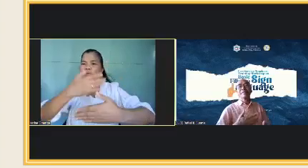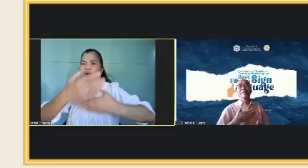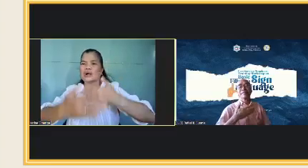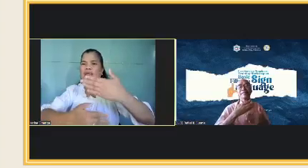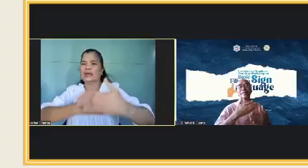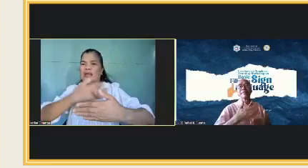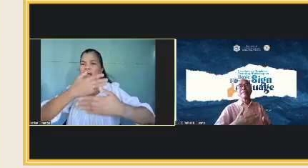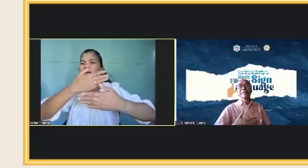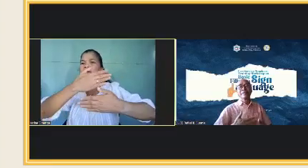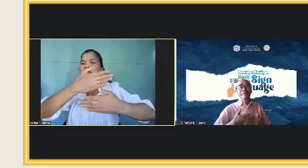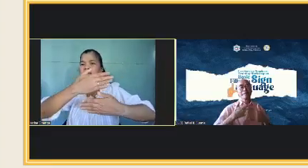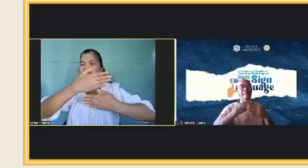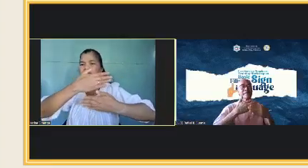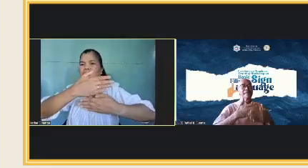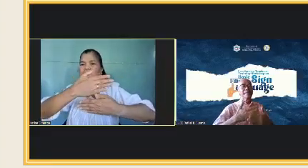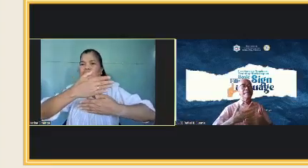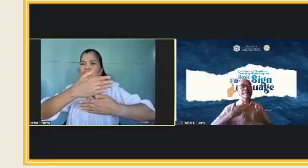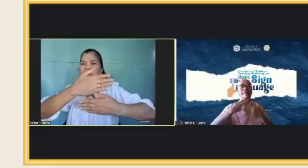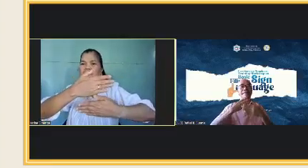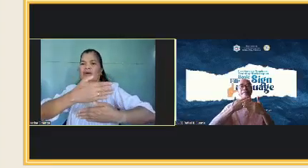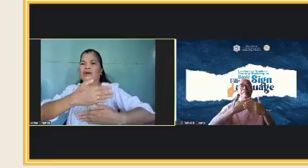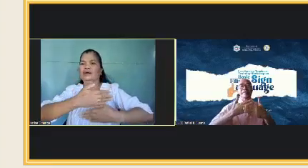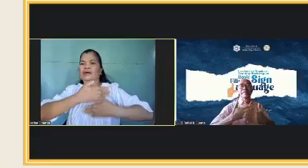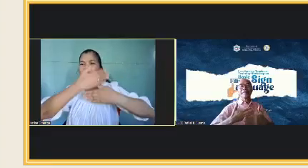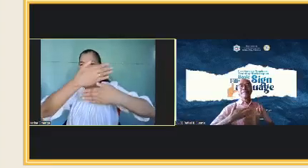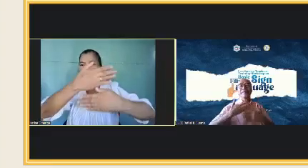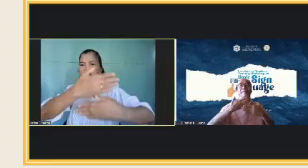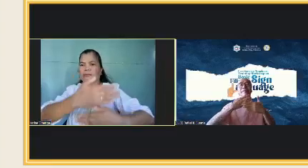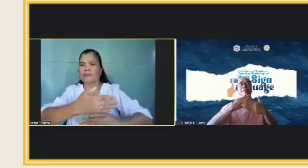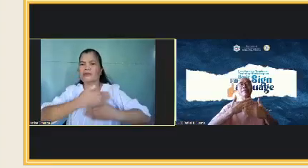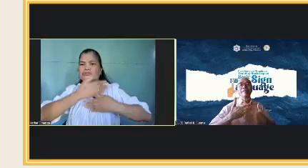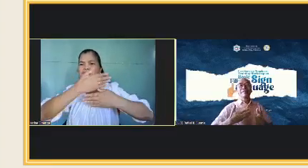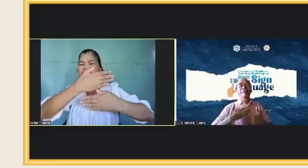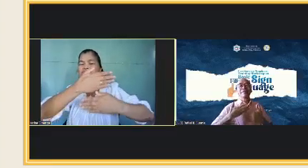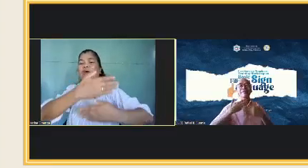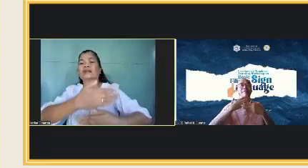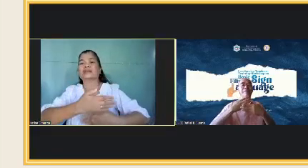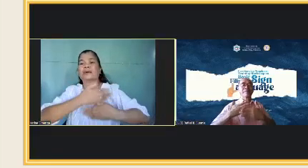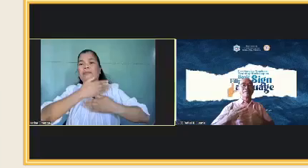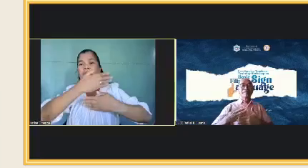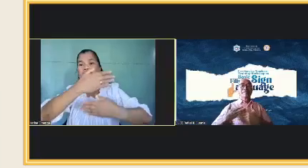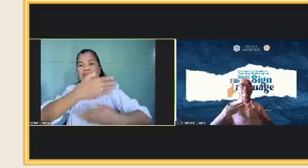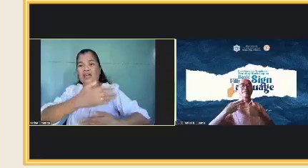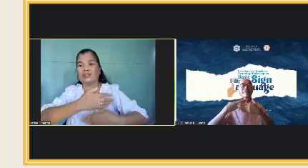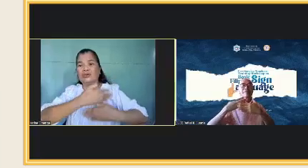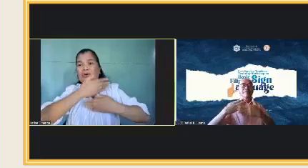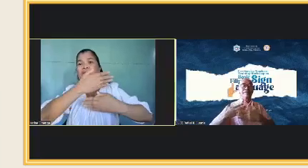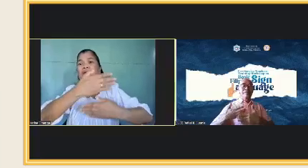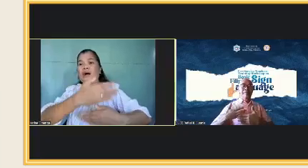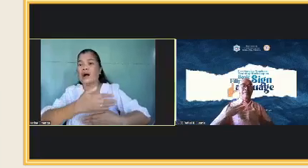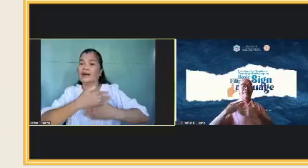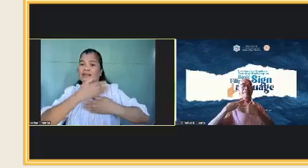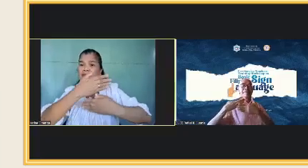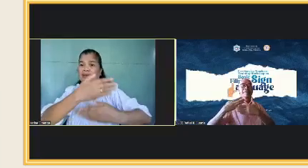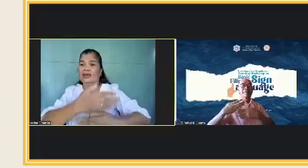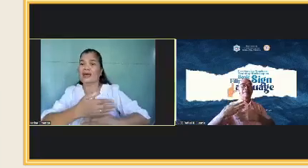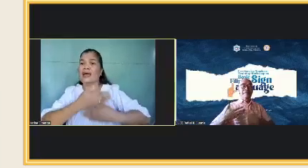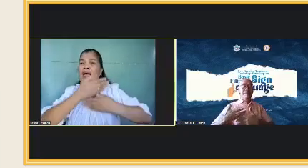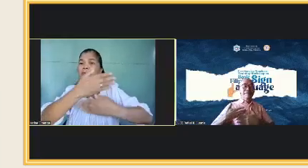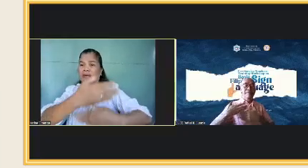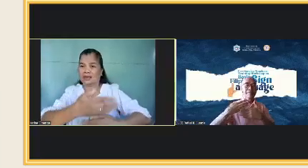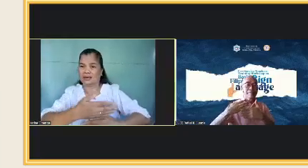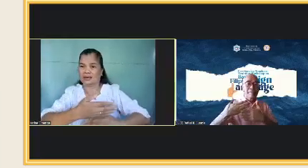ganon. Huwag ganyan ha. Together, it bounces at itapat sa inyong heart.